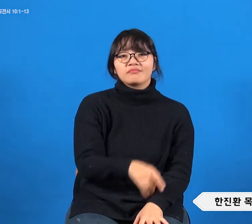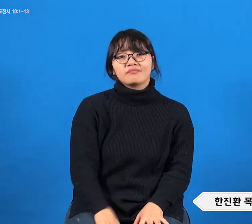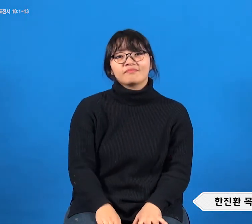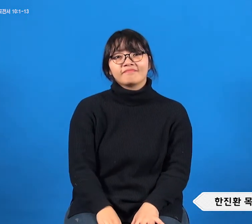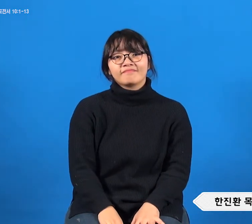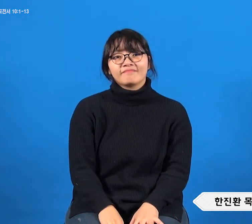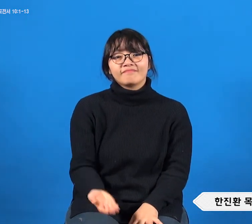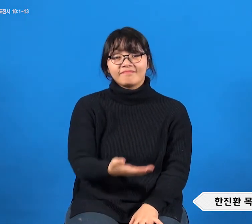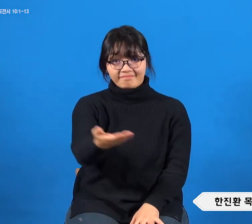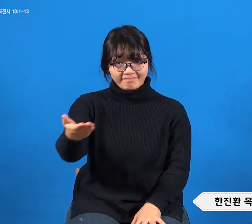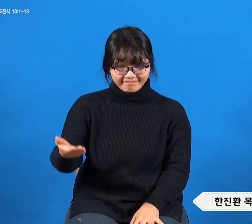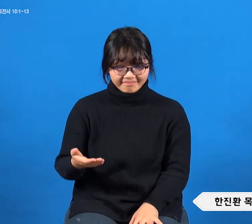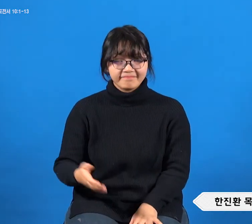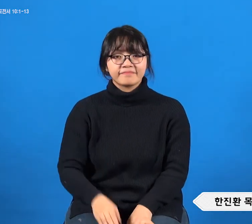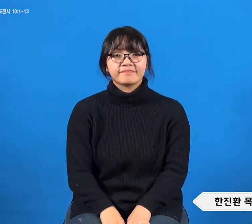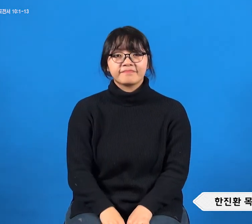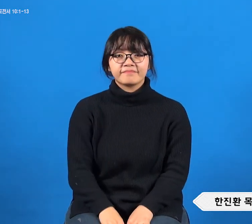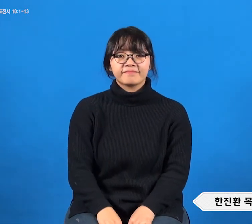여러분,